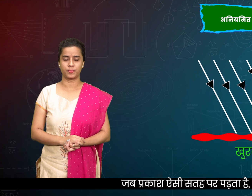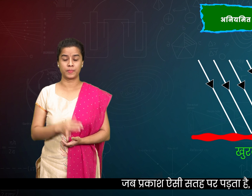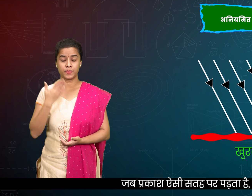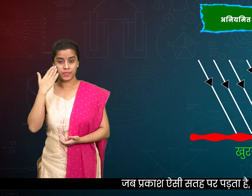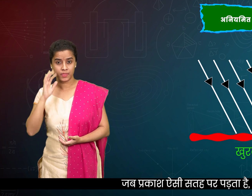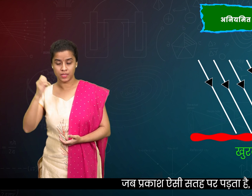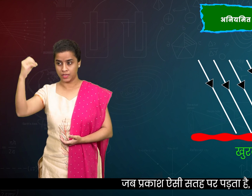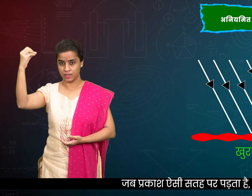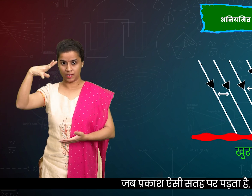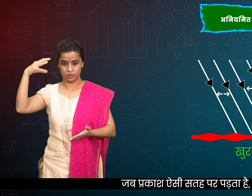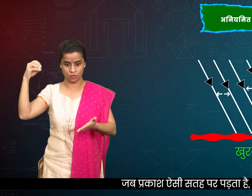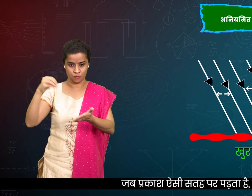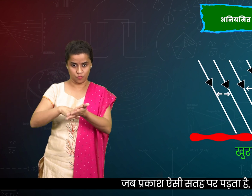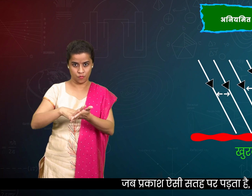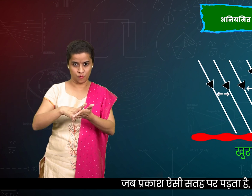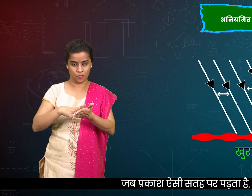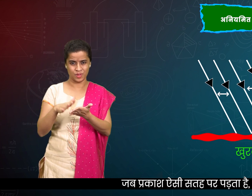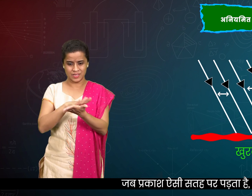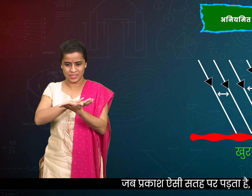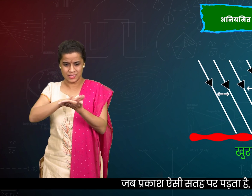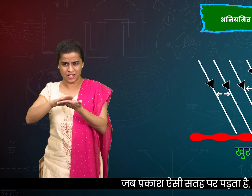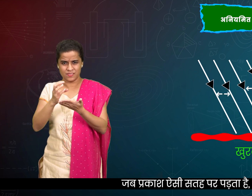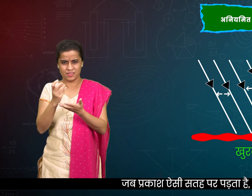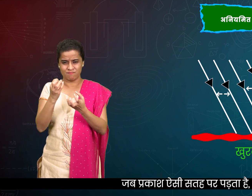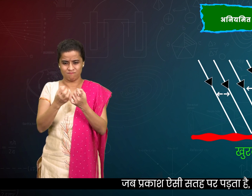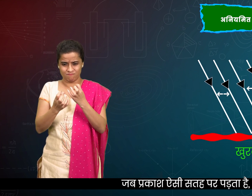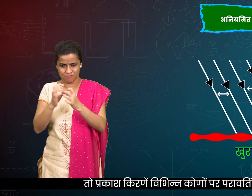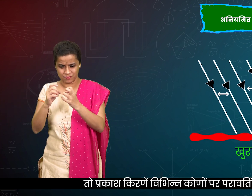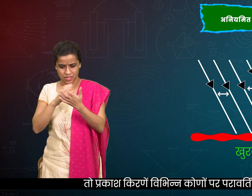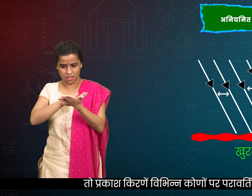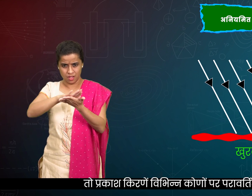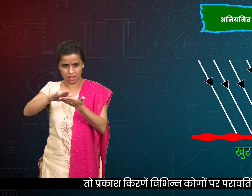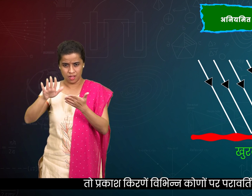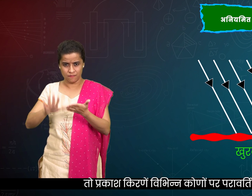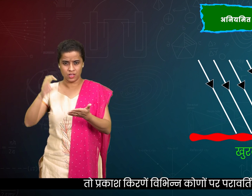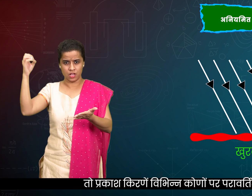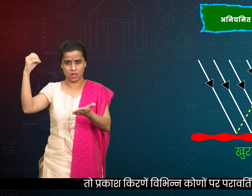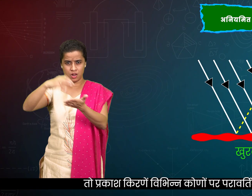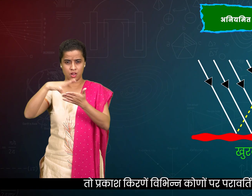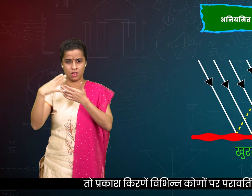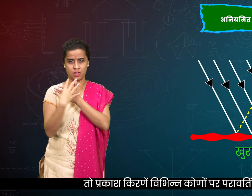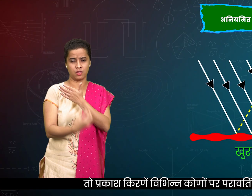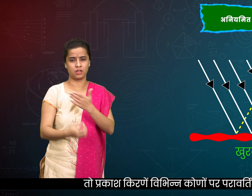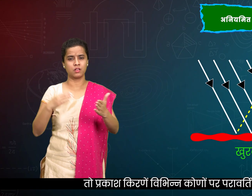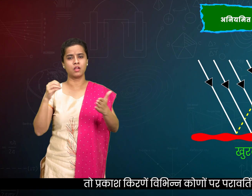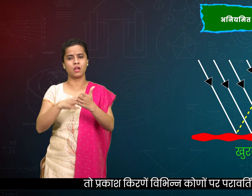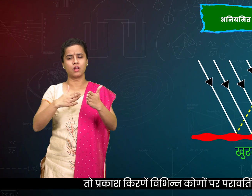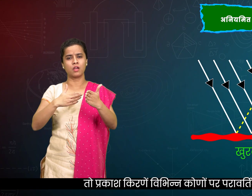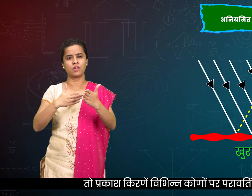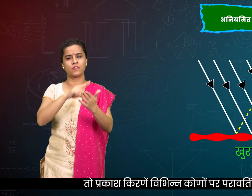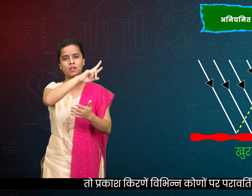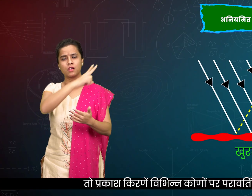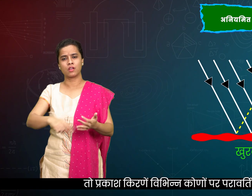जब प्रकाश ऐसी सतह पर पड़ता है तो प्रकाश किरणें विभिन्न कोणों